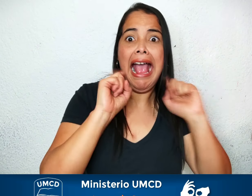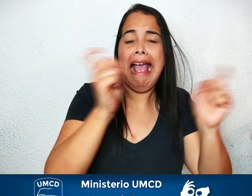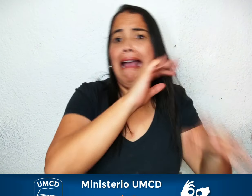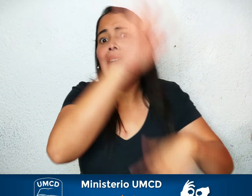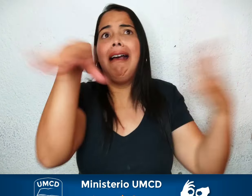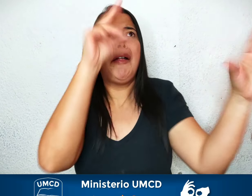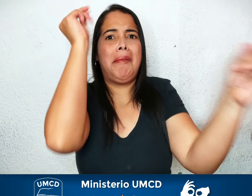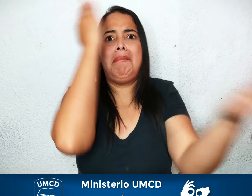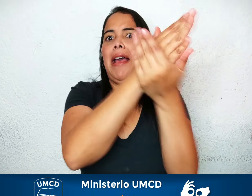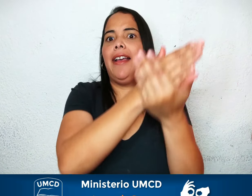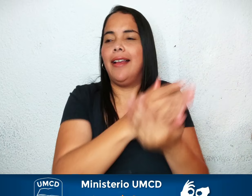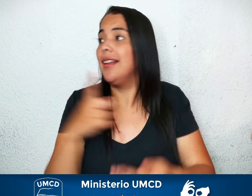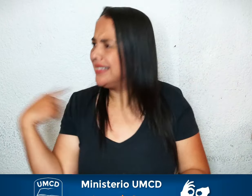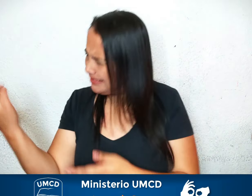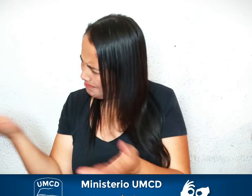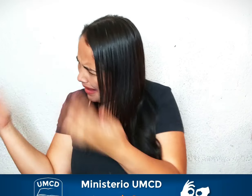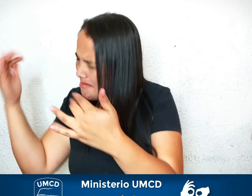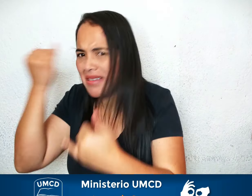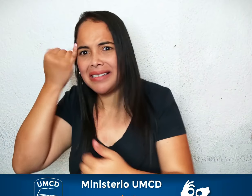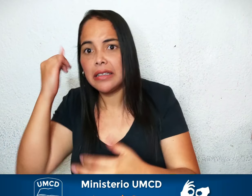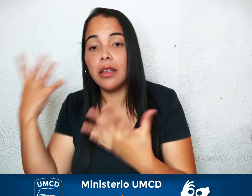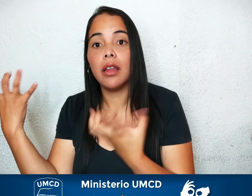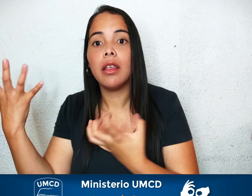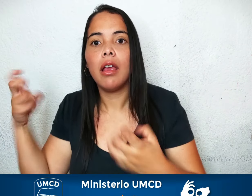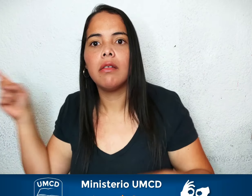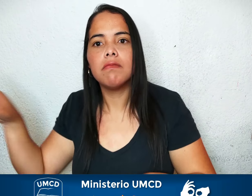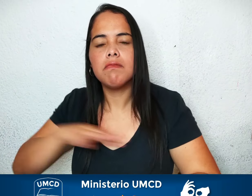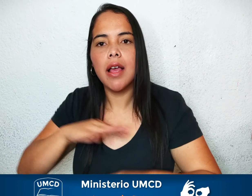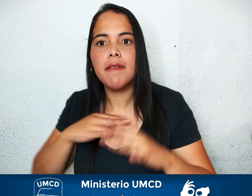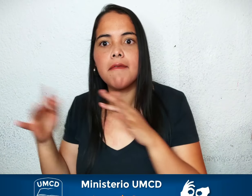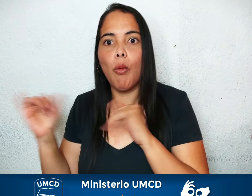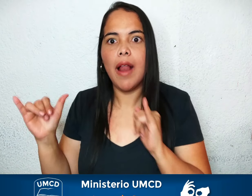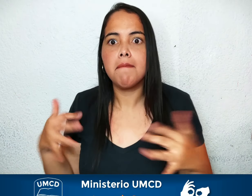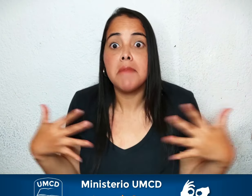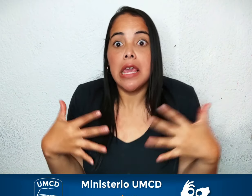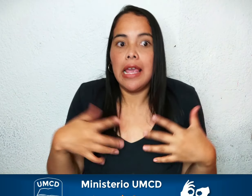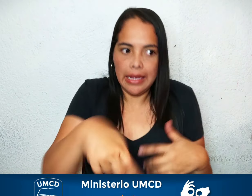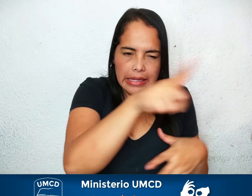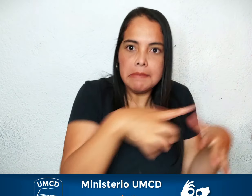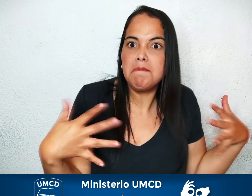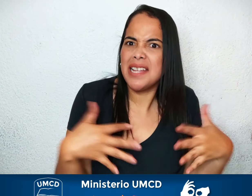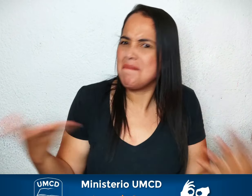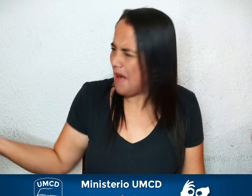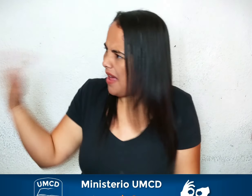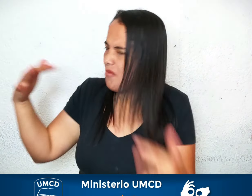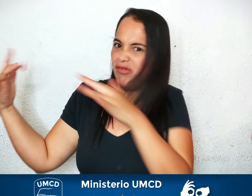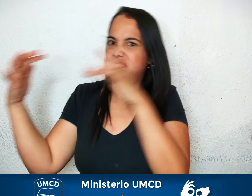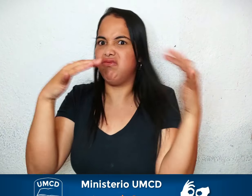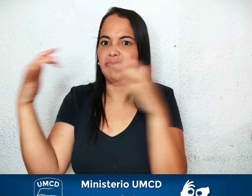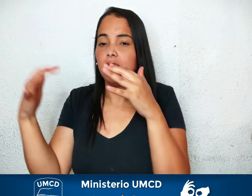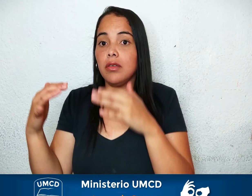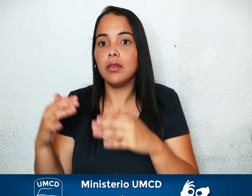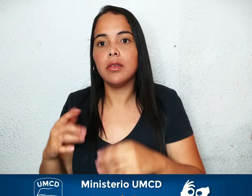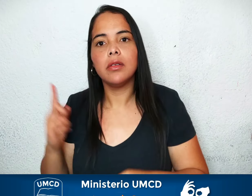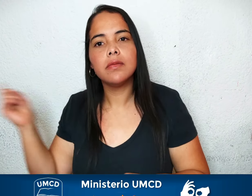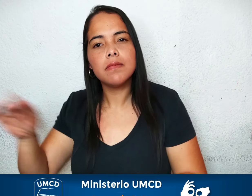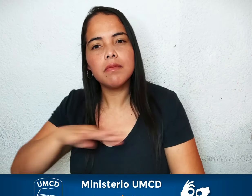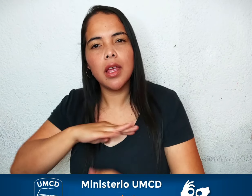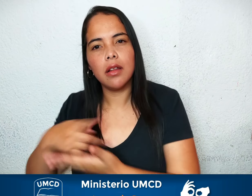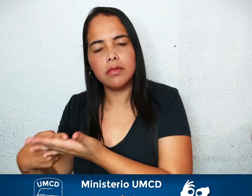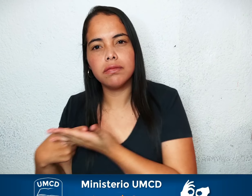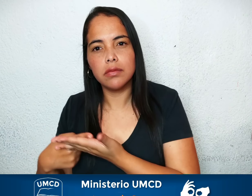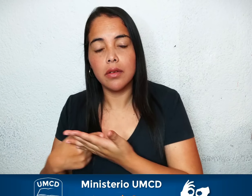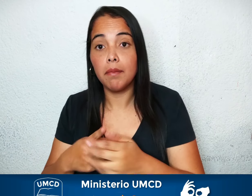y desestabilización interna. Ellos querían invadir y amedrentar al pueblo. Pero esto no era algo